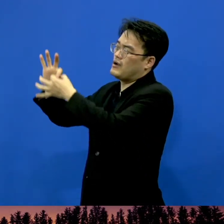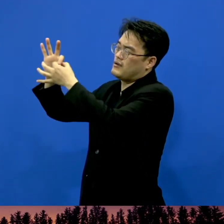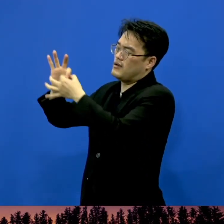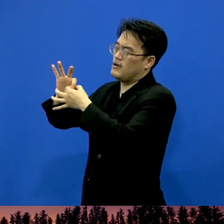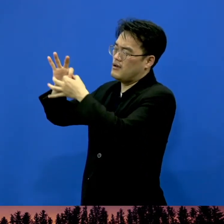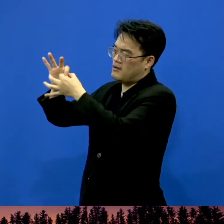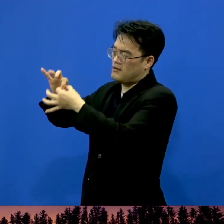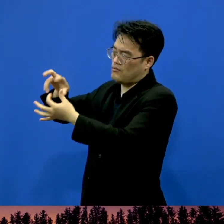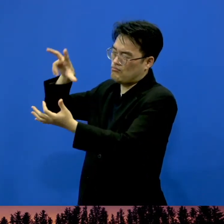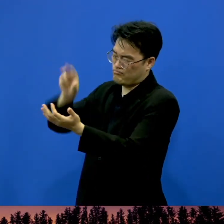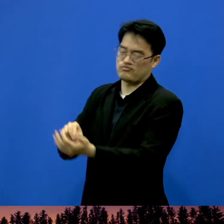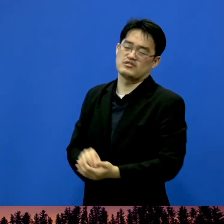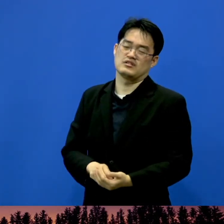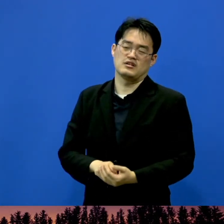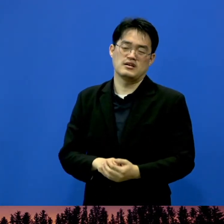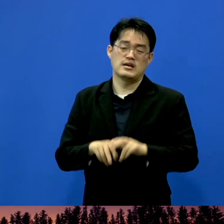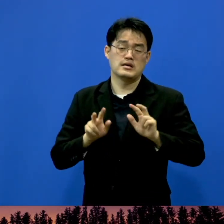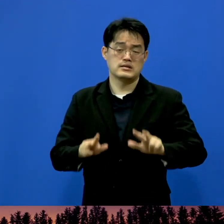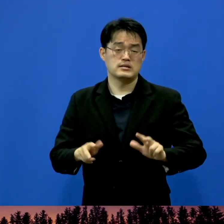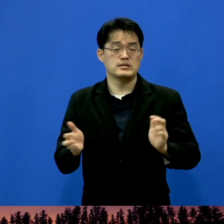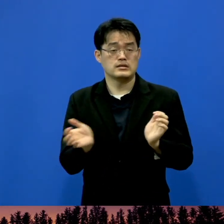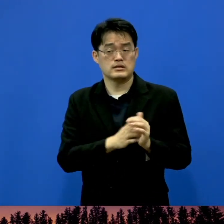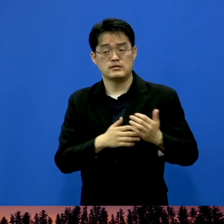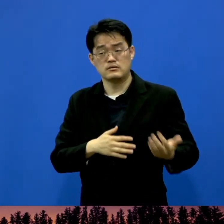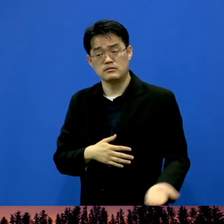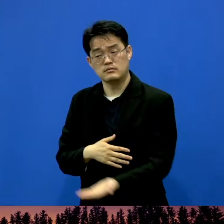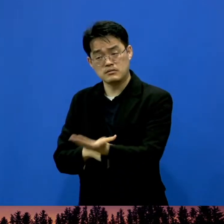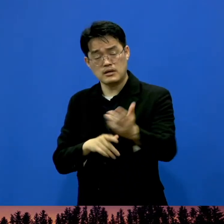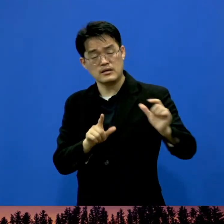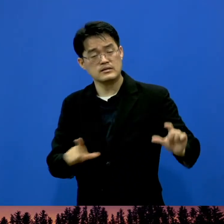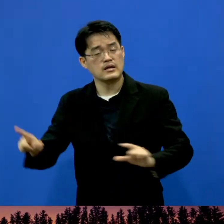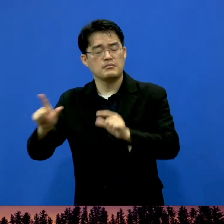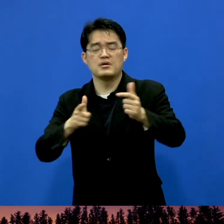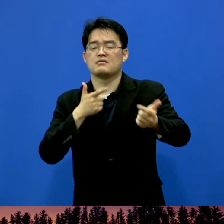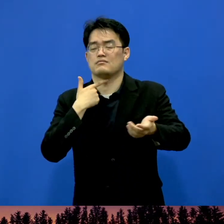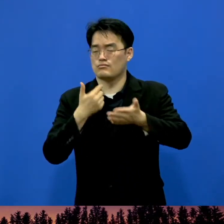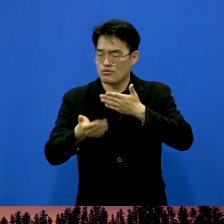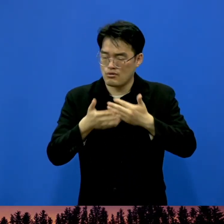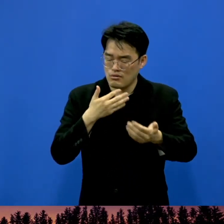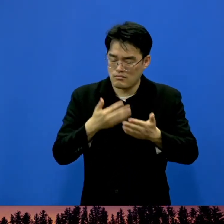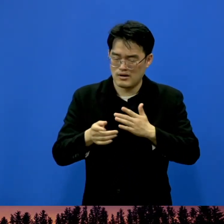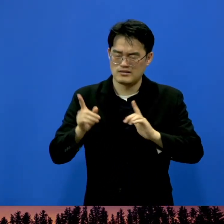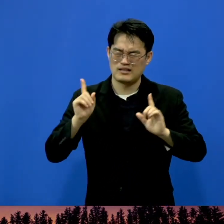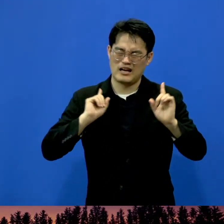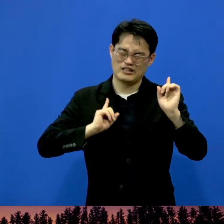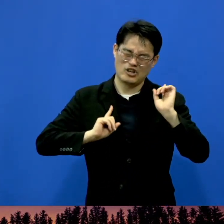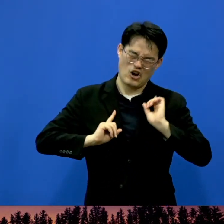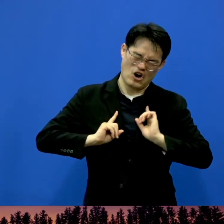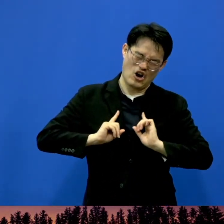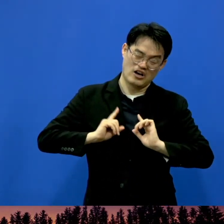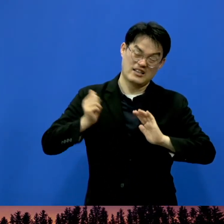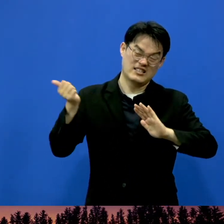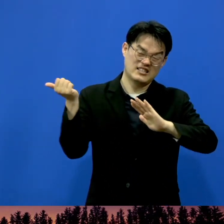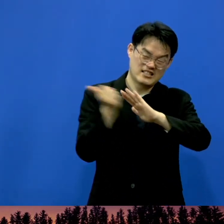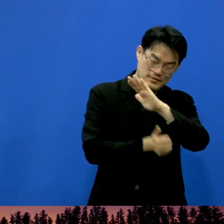지금까지 우리의 삶의 모든 경험으로 인한 어떤 상처와 실패와